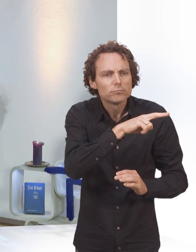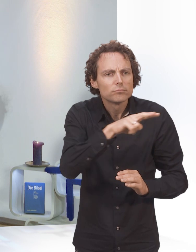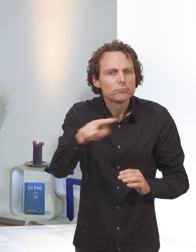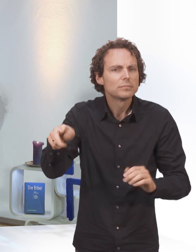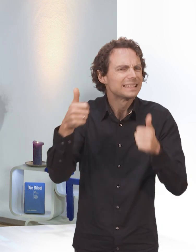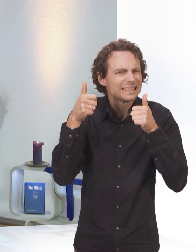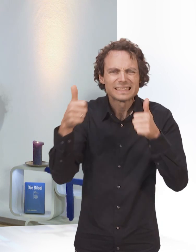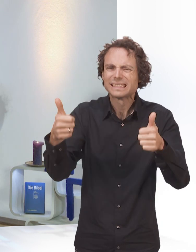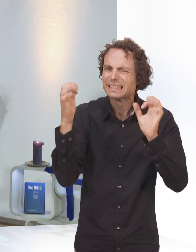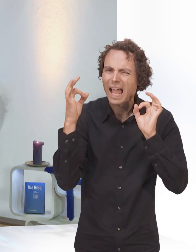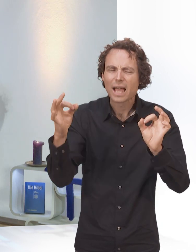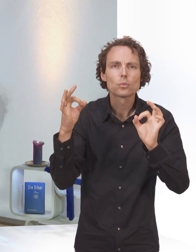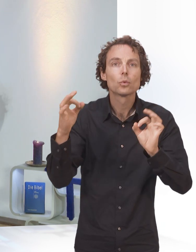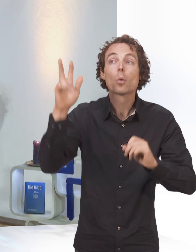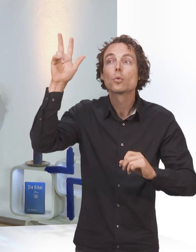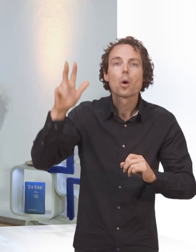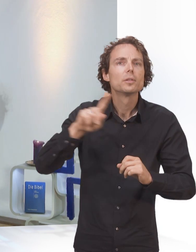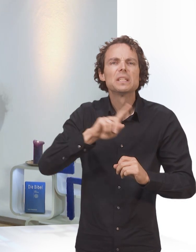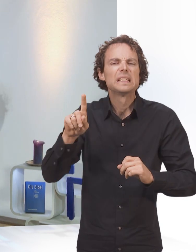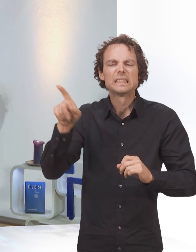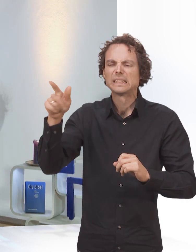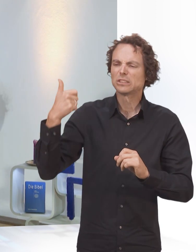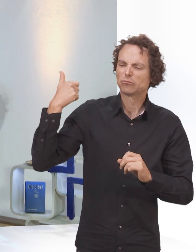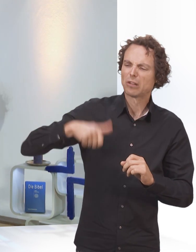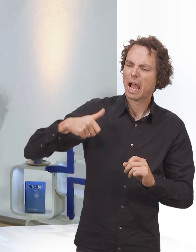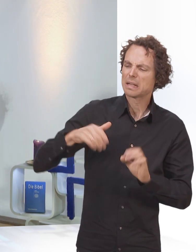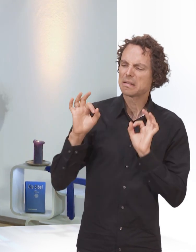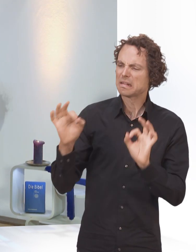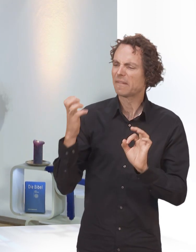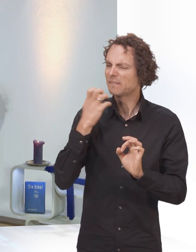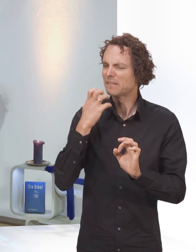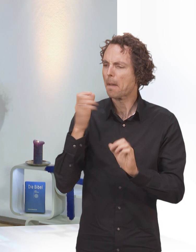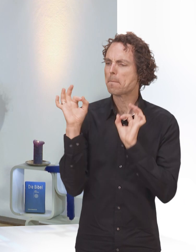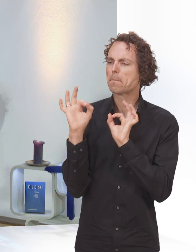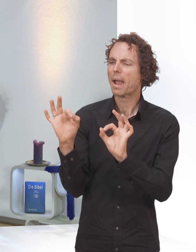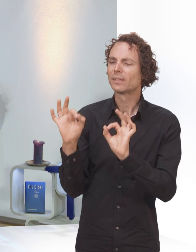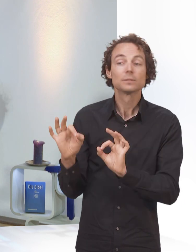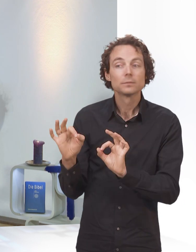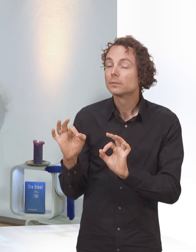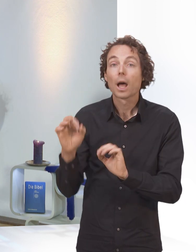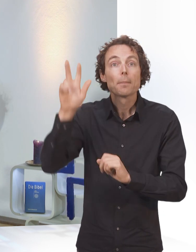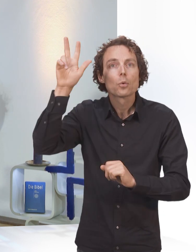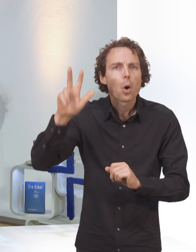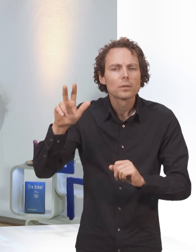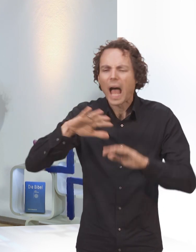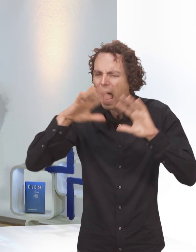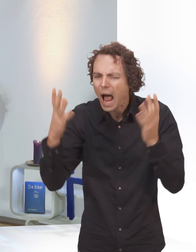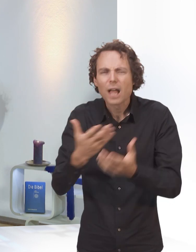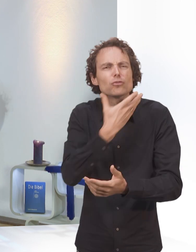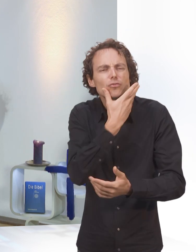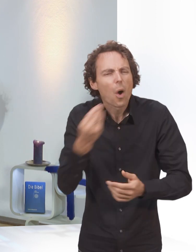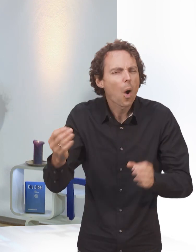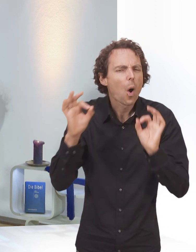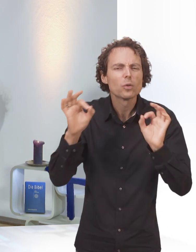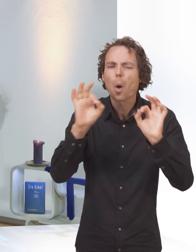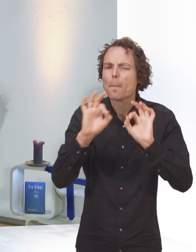war. Gott ist kein zwanghafter und verbissener Perfektionist, aber Gott macht alles wunderschön und optimal. Er